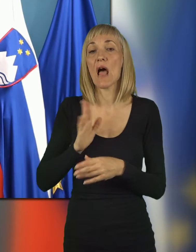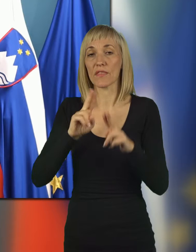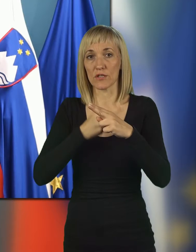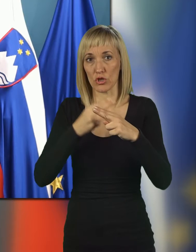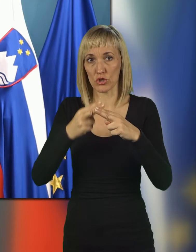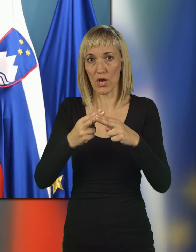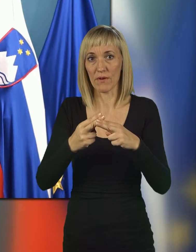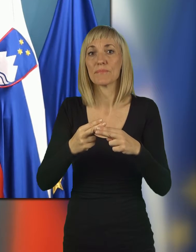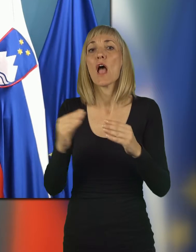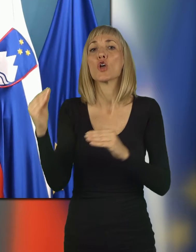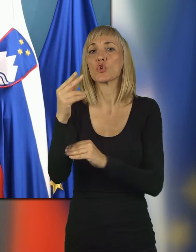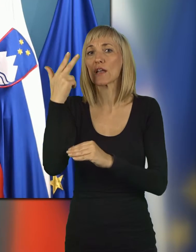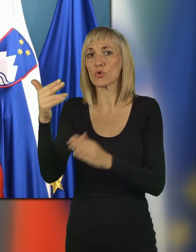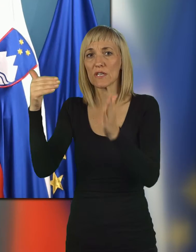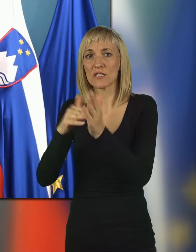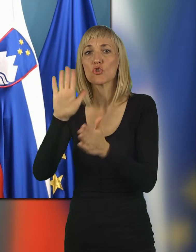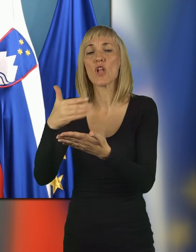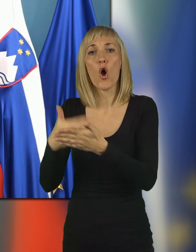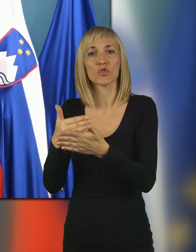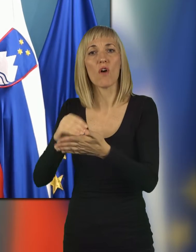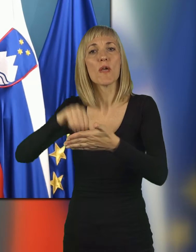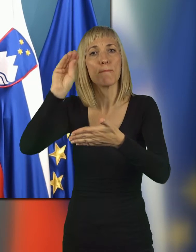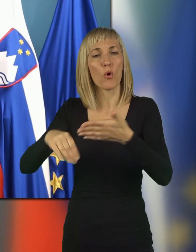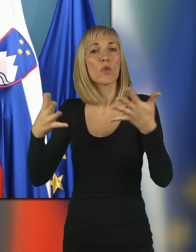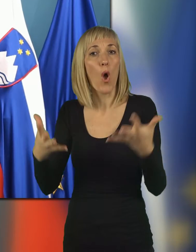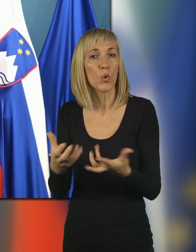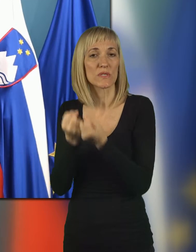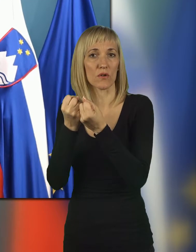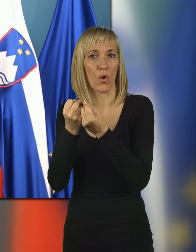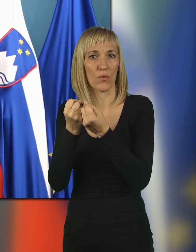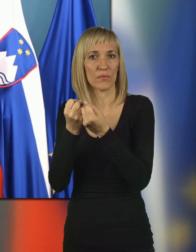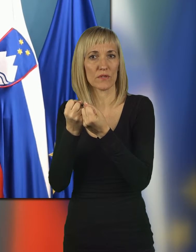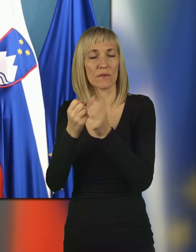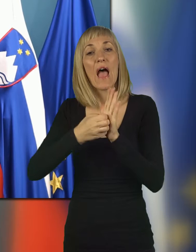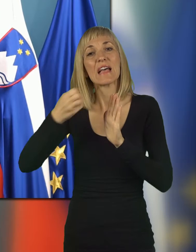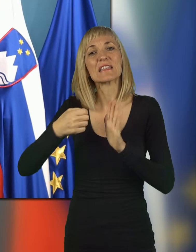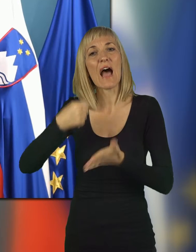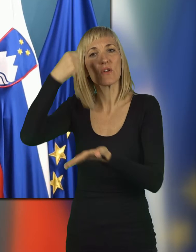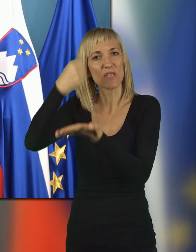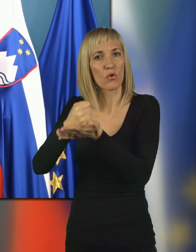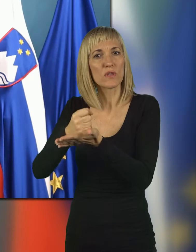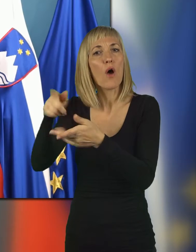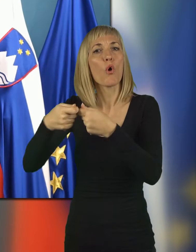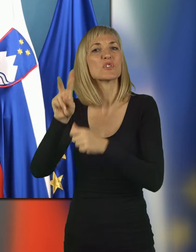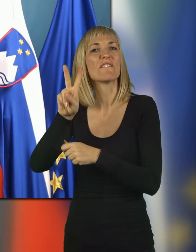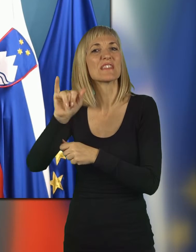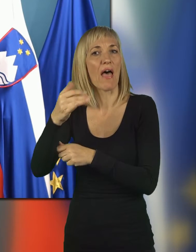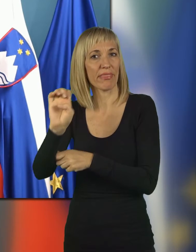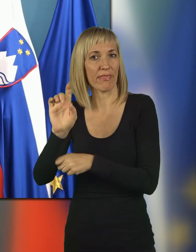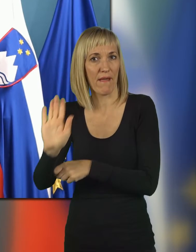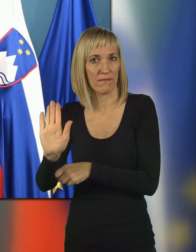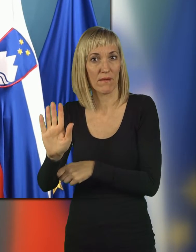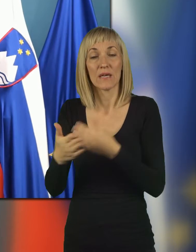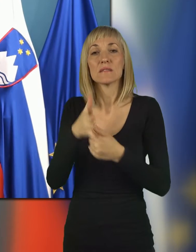države, dodatnih 30 000 evrov tudi na podlagi pogodbe o ustanovitvi trajno zagotavlja občina Vitanje.